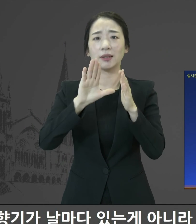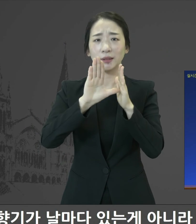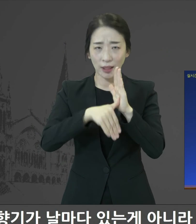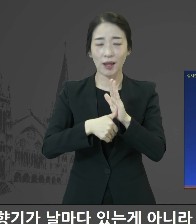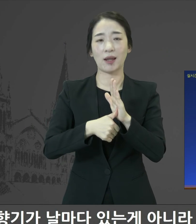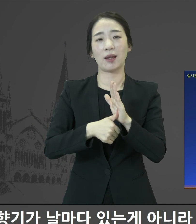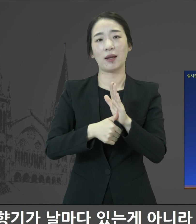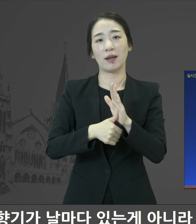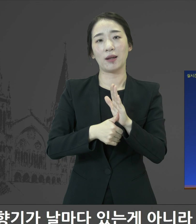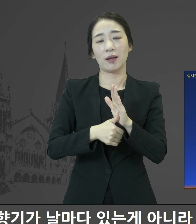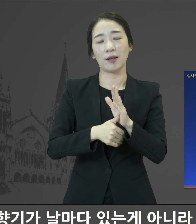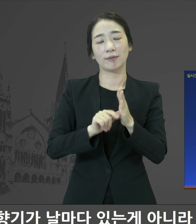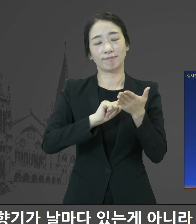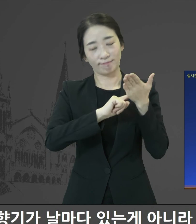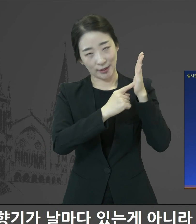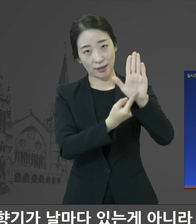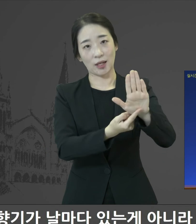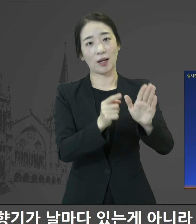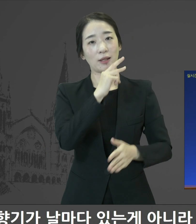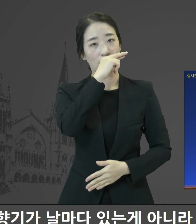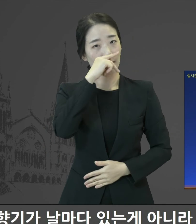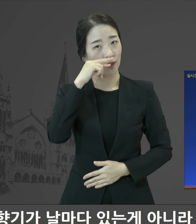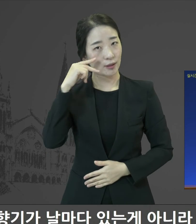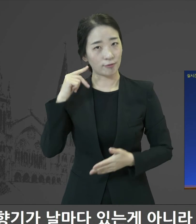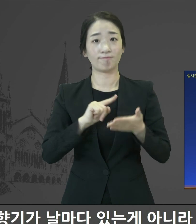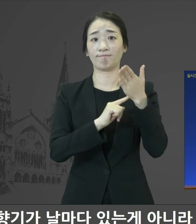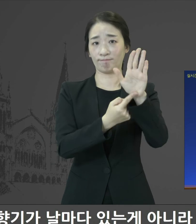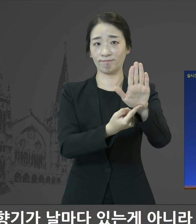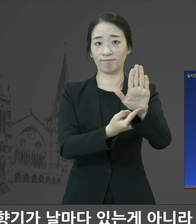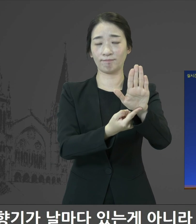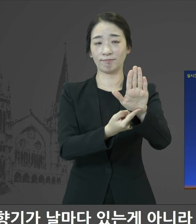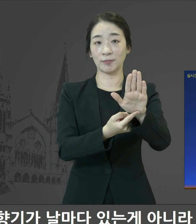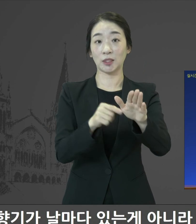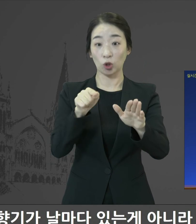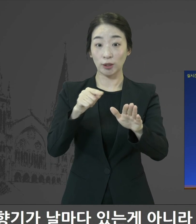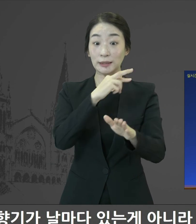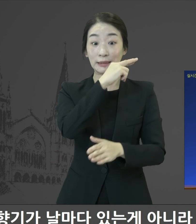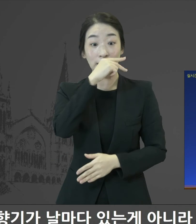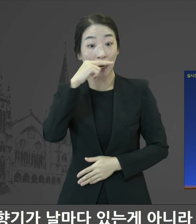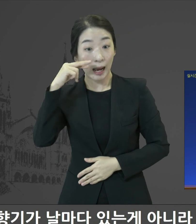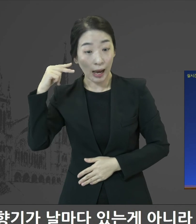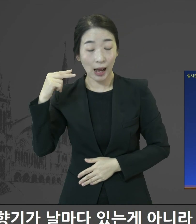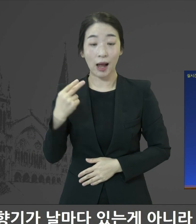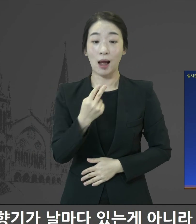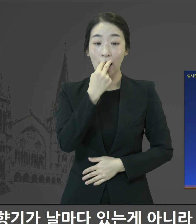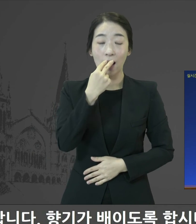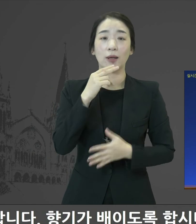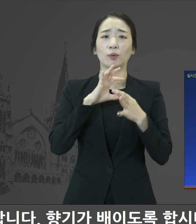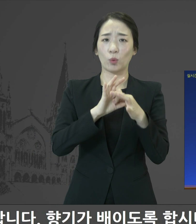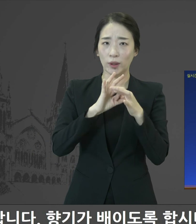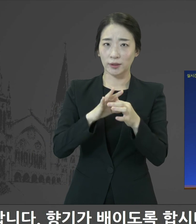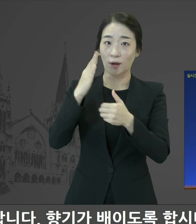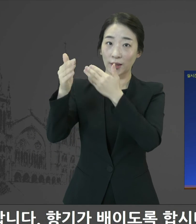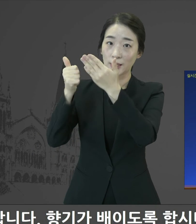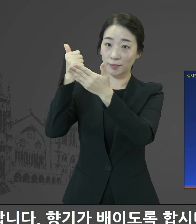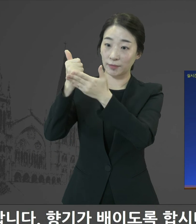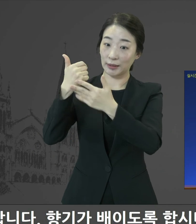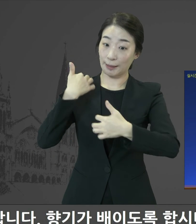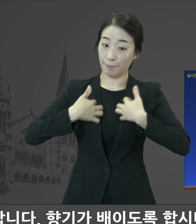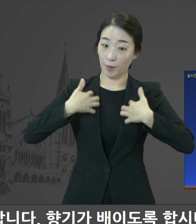하십시다. 그래야 그 향기를 기뻐 받으시고 우리의 삶, 또